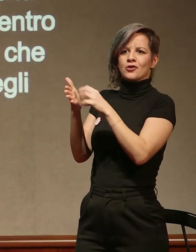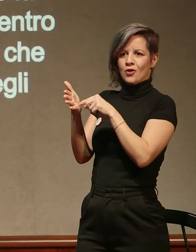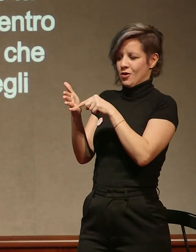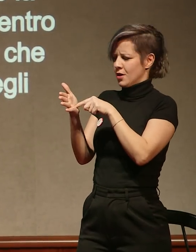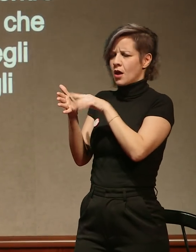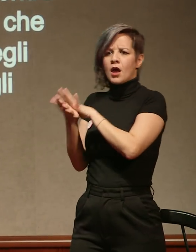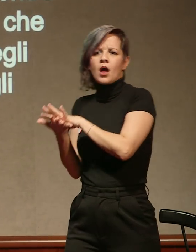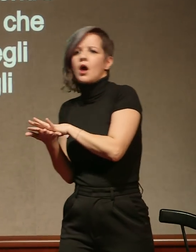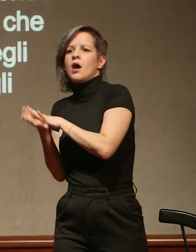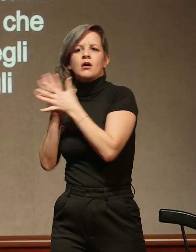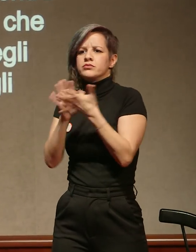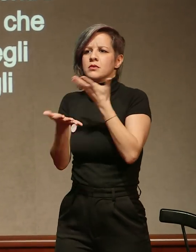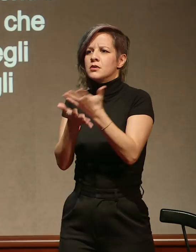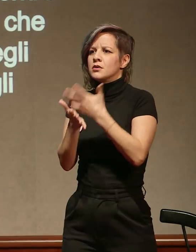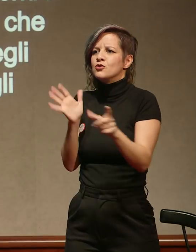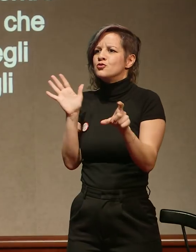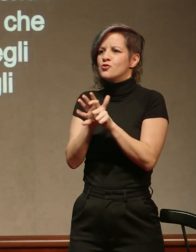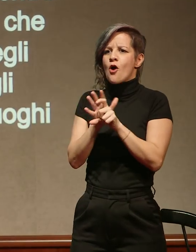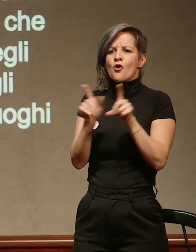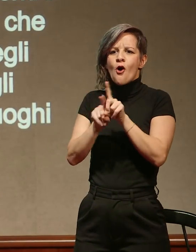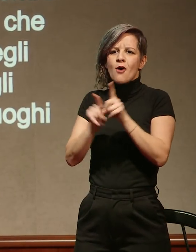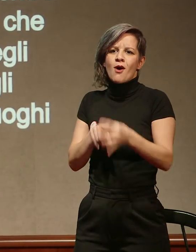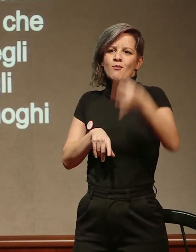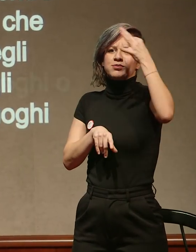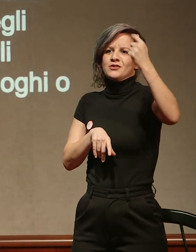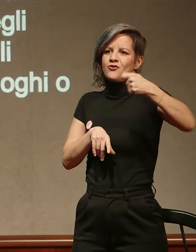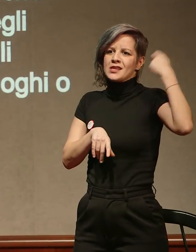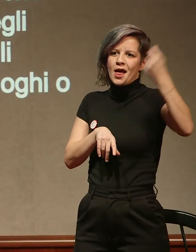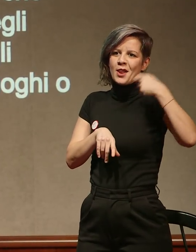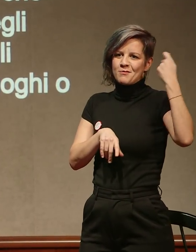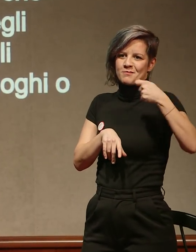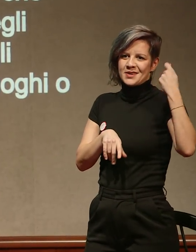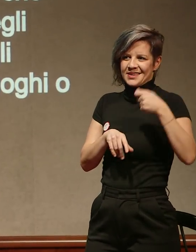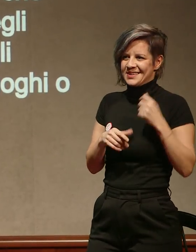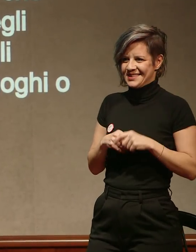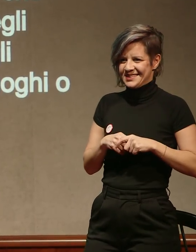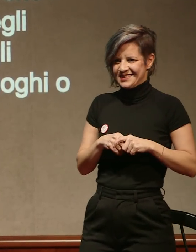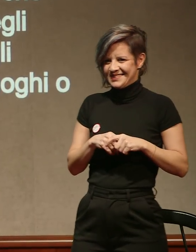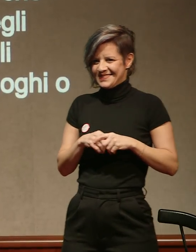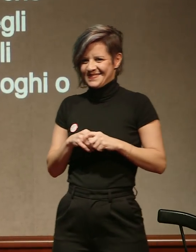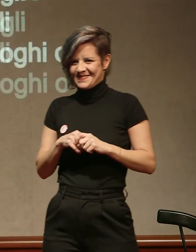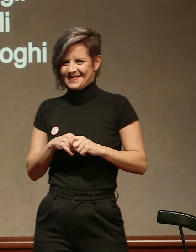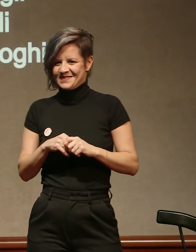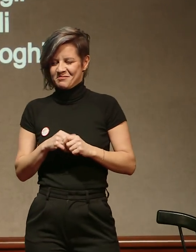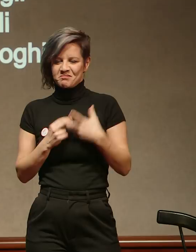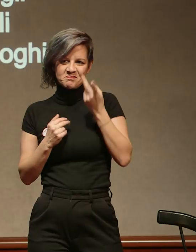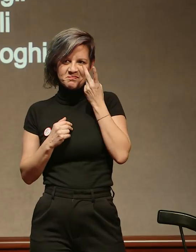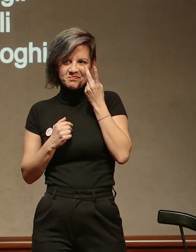e o dei disegni e trasformarli proprio in un racconto proprio come se fossero un film Ok